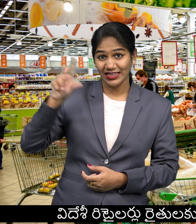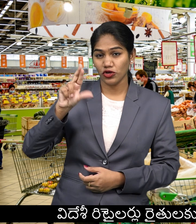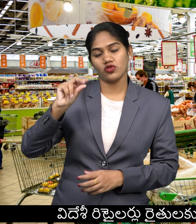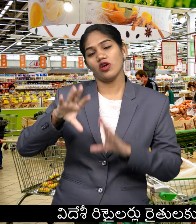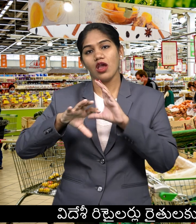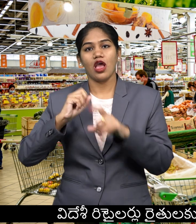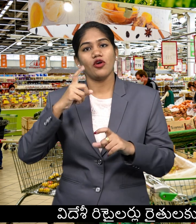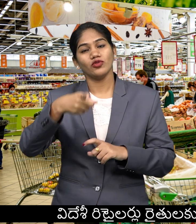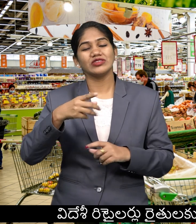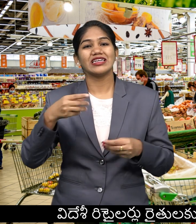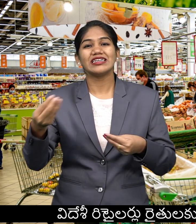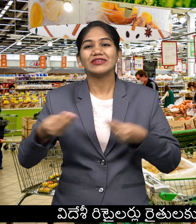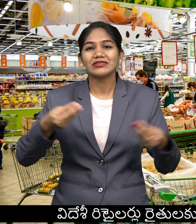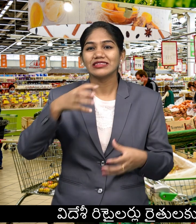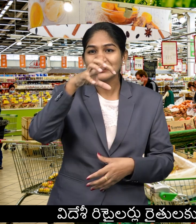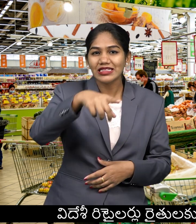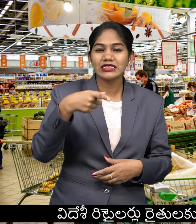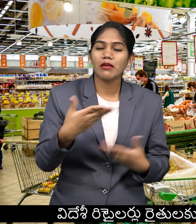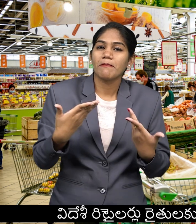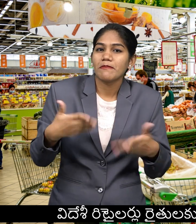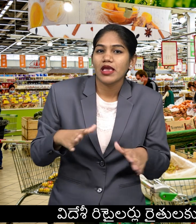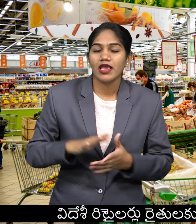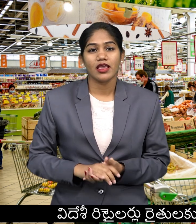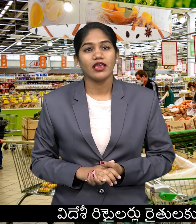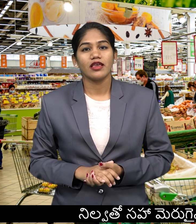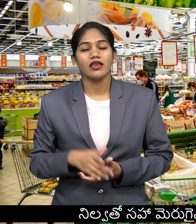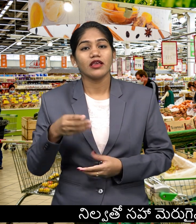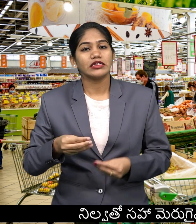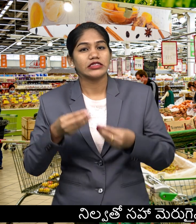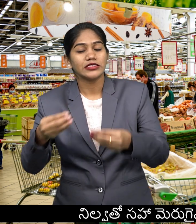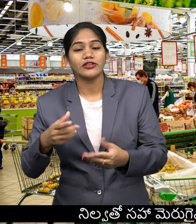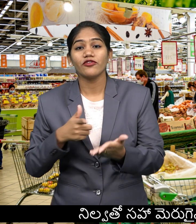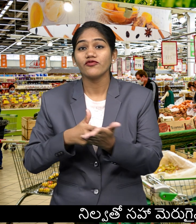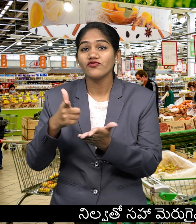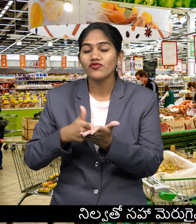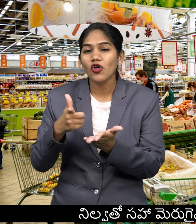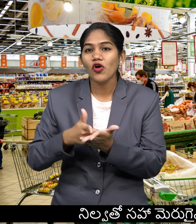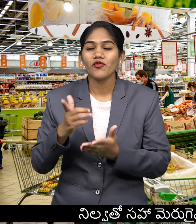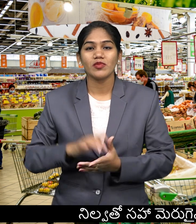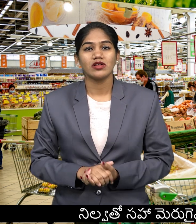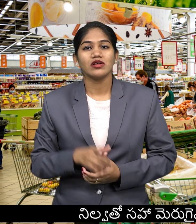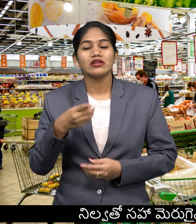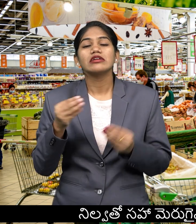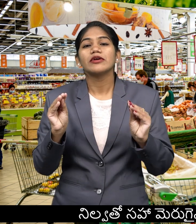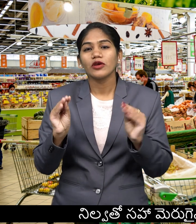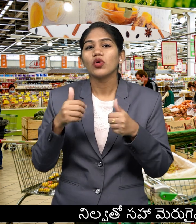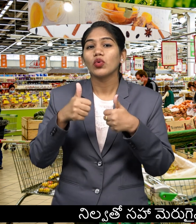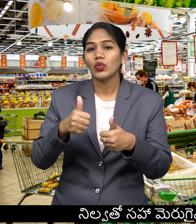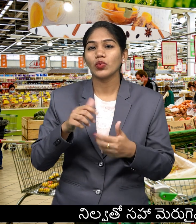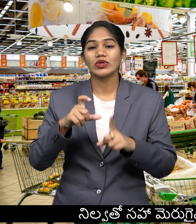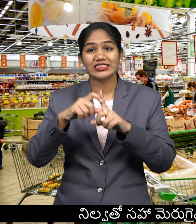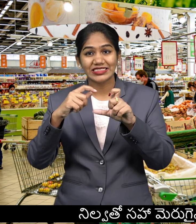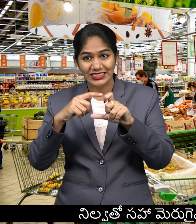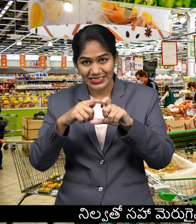విదేశీ రీటైలర్లు రైతులకు తక్కువ వడ్డీ రేట్లు మరియు మెరుగైన నిల్వతో సహా మెరుగైన ఒప్పందాలను అందించవచ్చు.